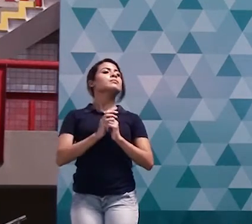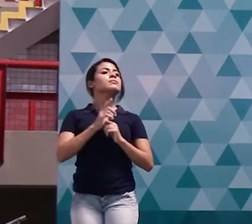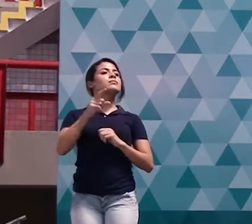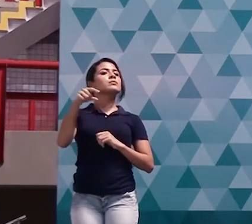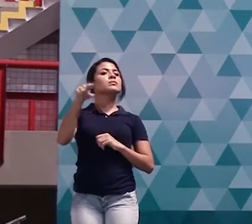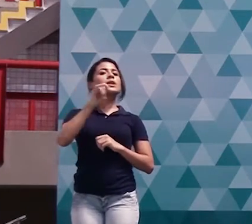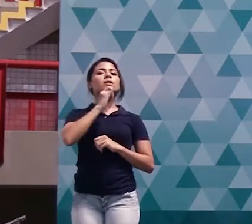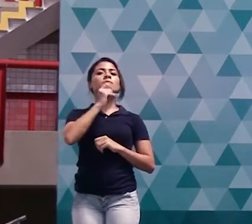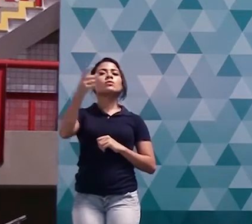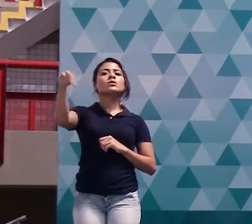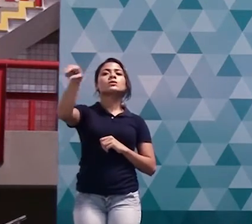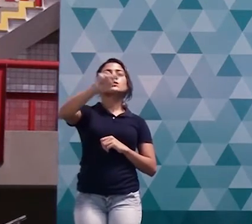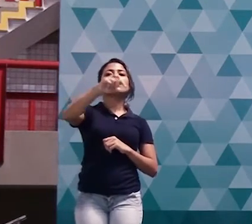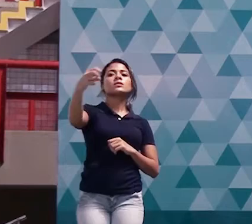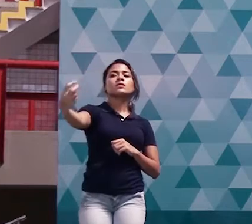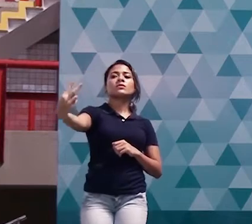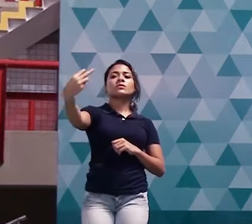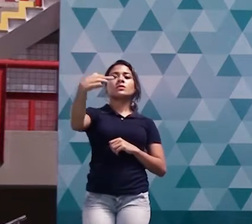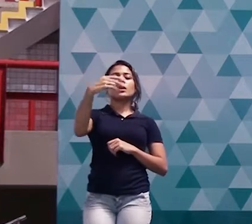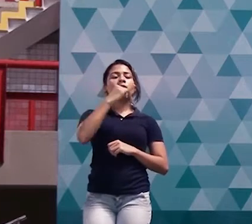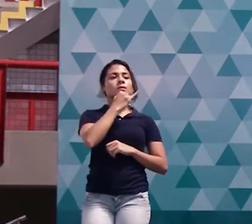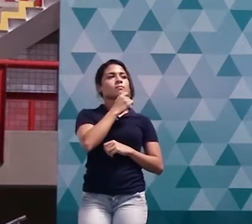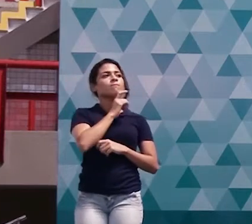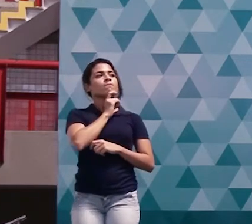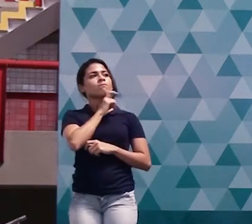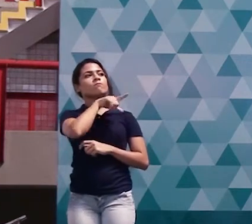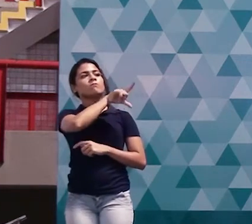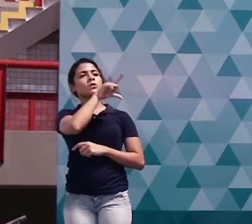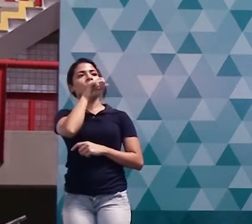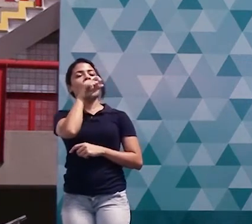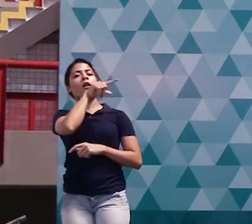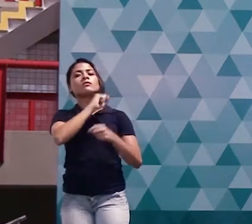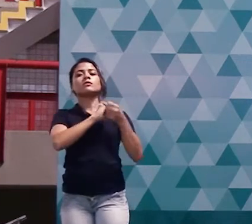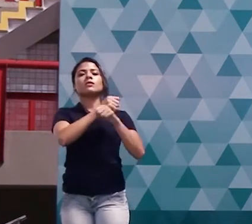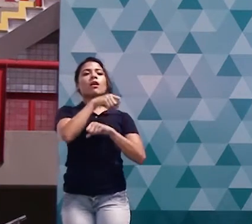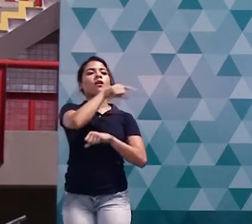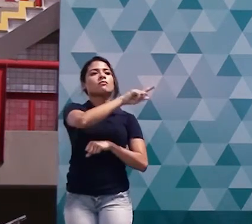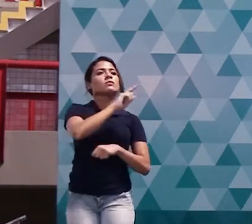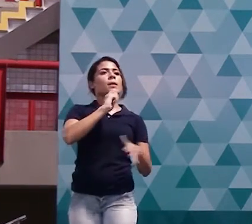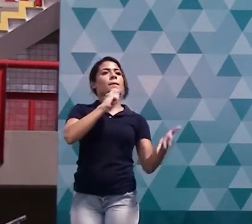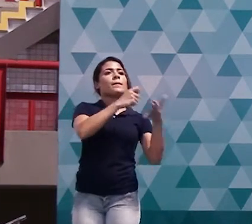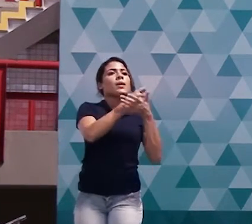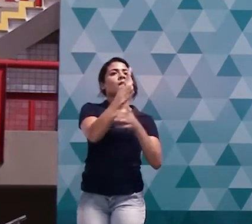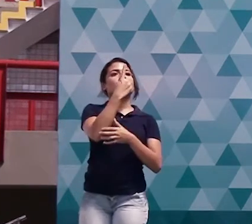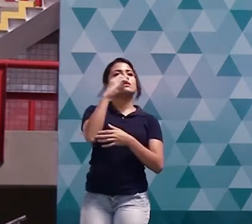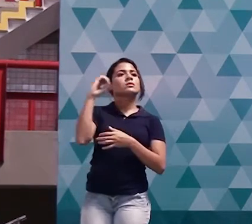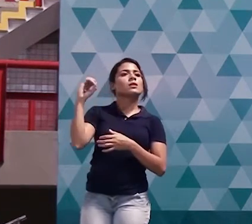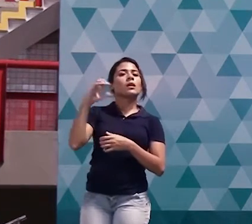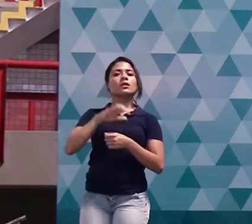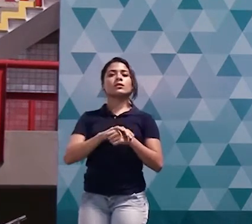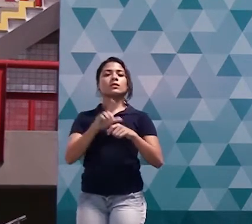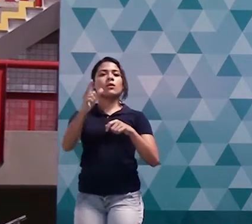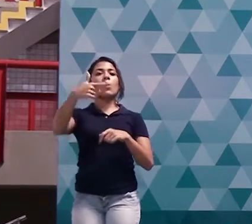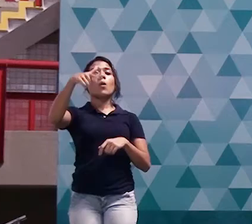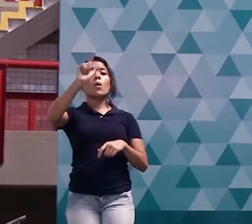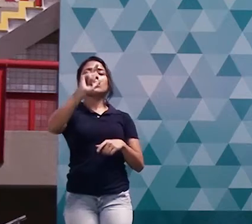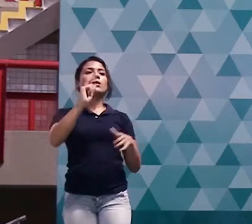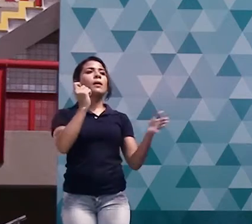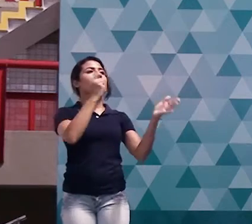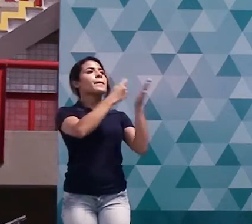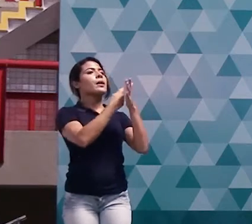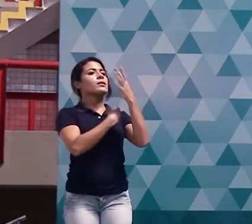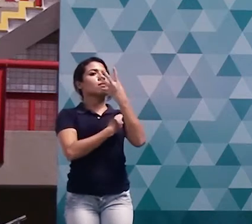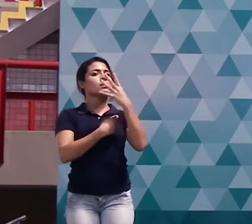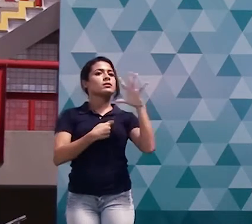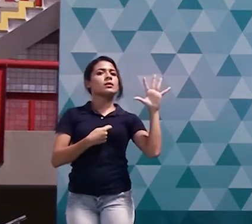aquele escravo ali, R$100. Aí alguém levantava a mão, dou 200, dou 300, dou 400. O preço